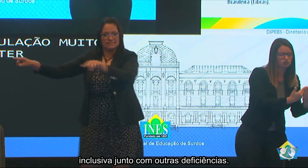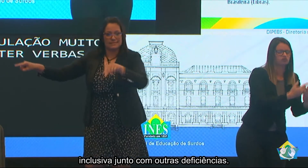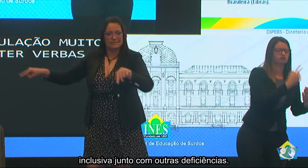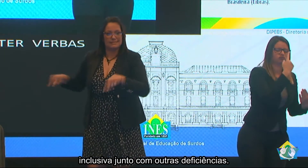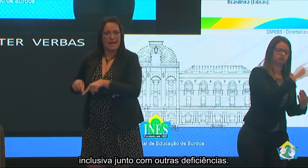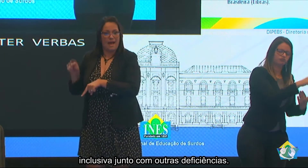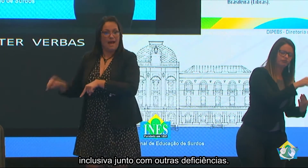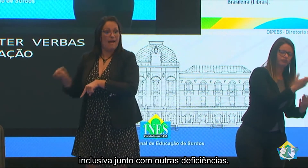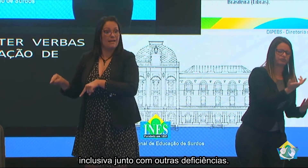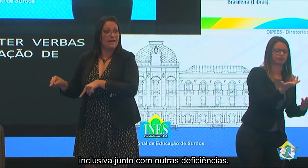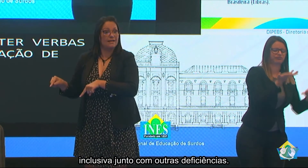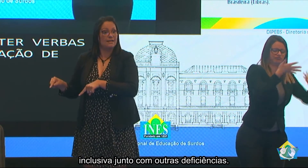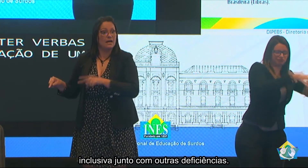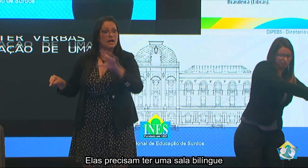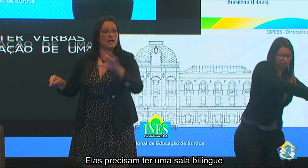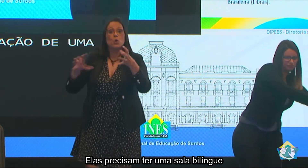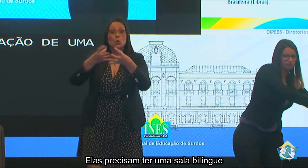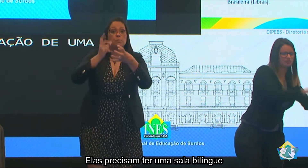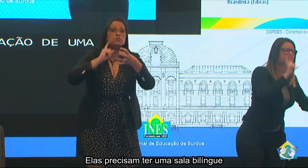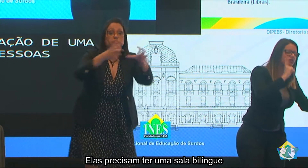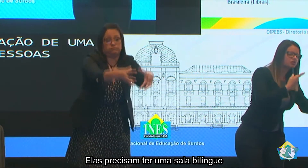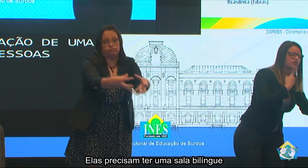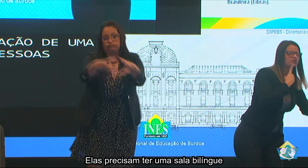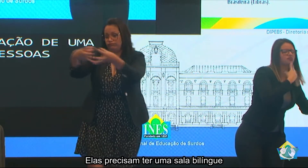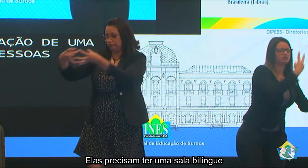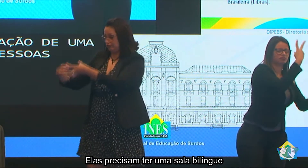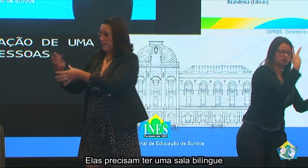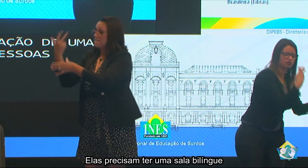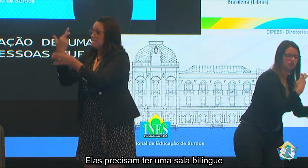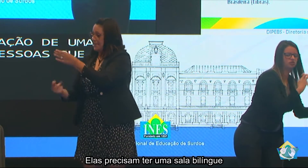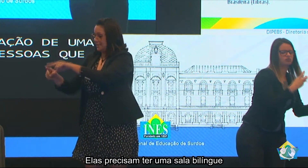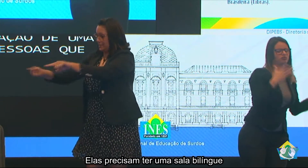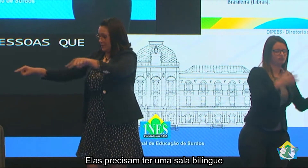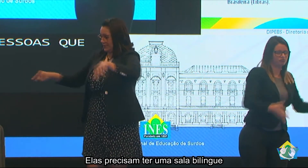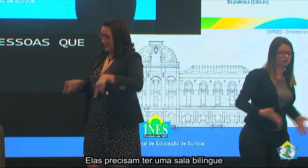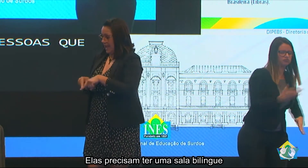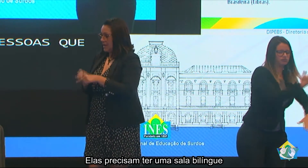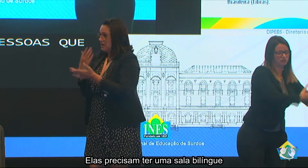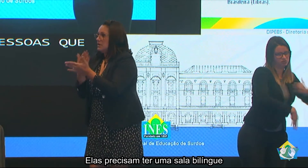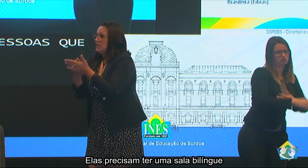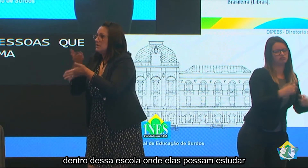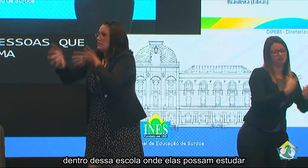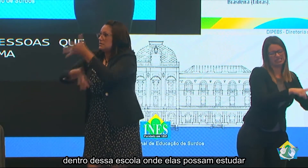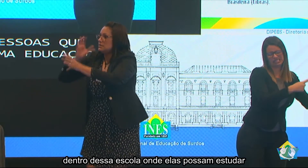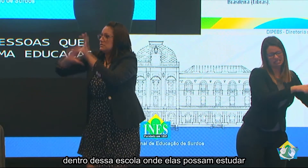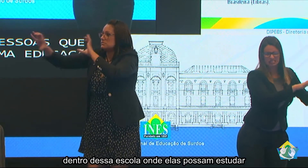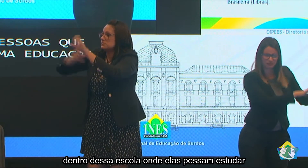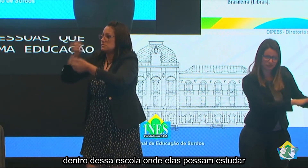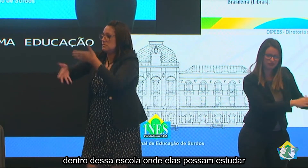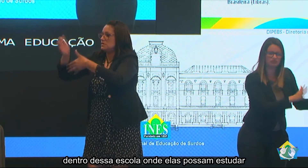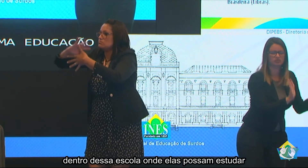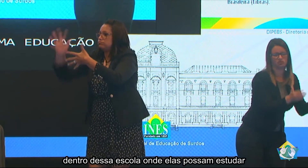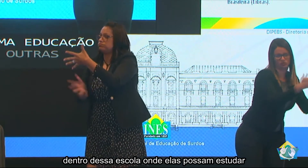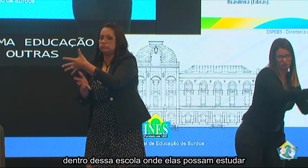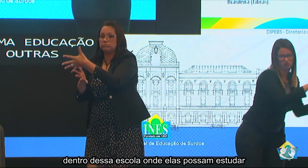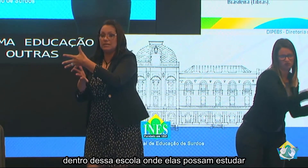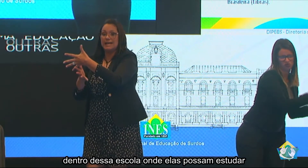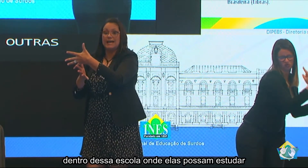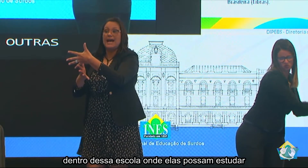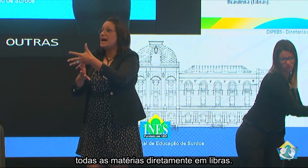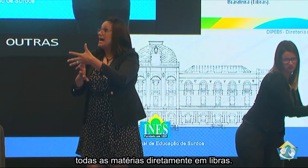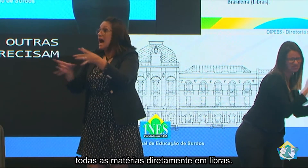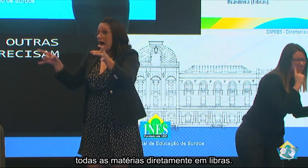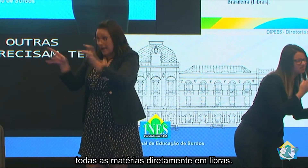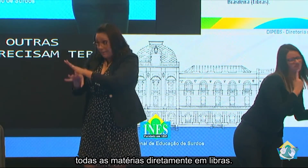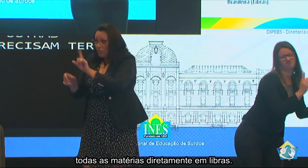junto com outras deficiências, elas precisam ter uma sala bilíngue dentro dessa escola, onde elas possam